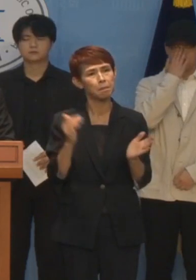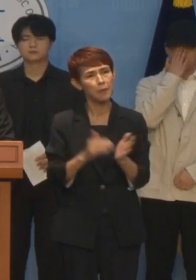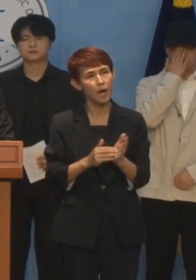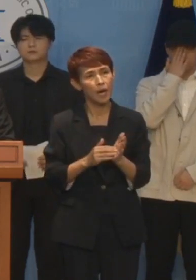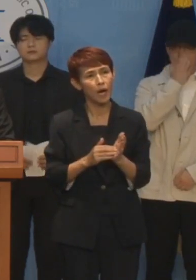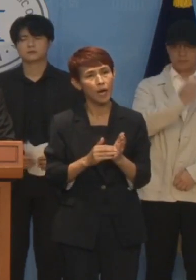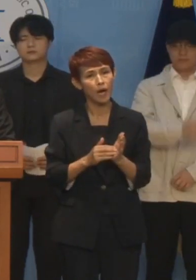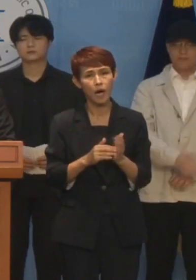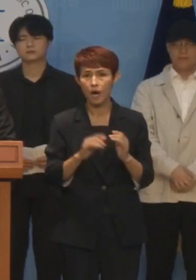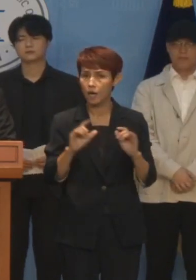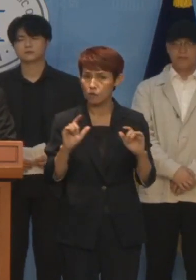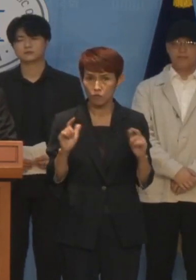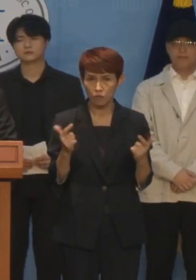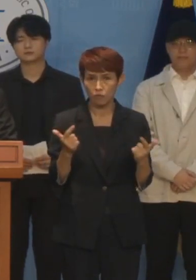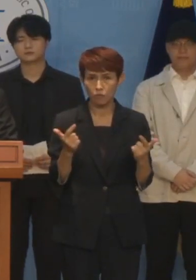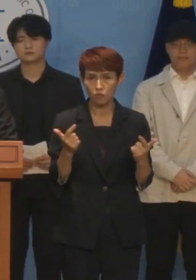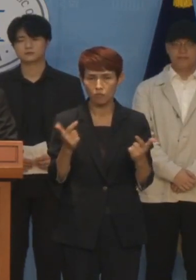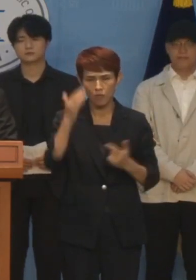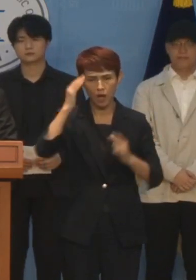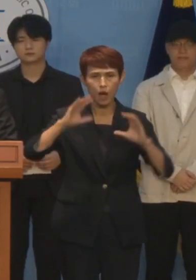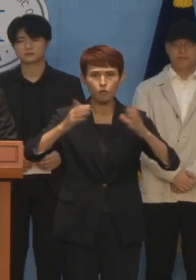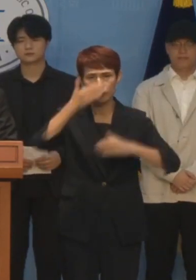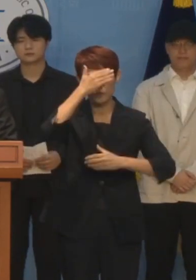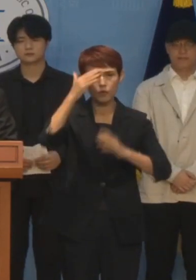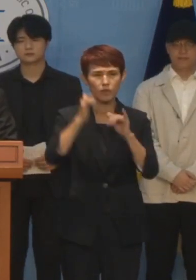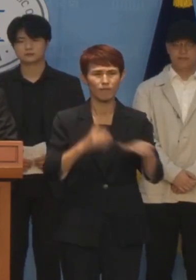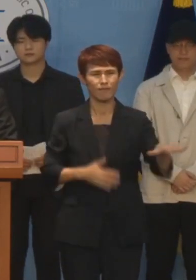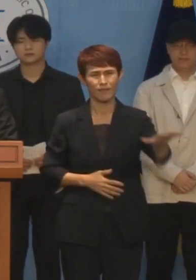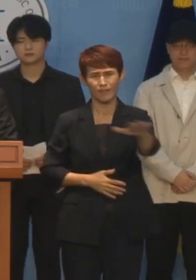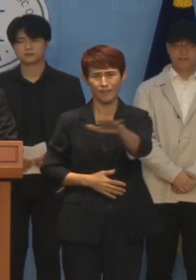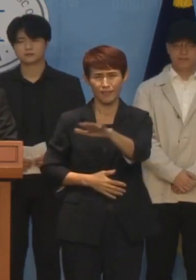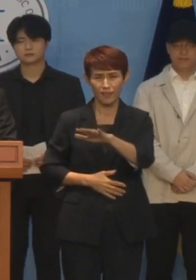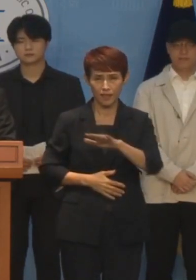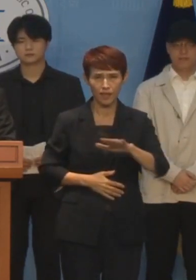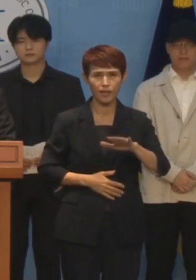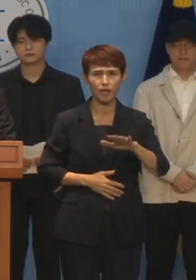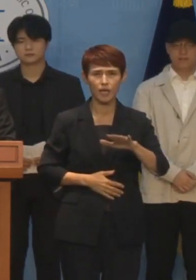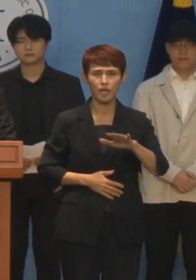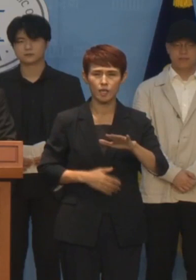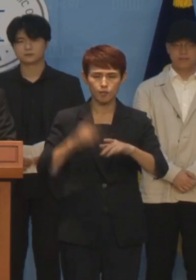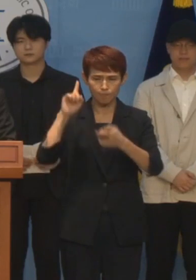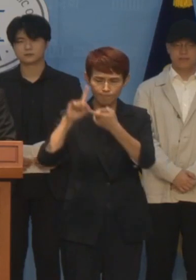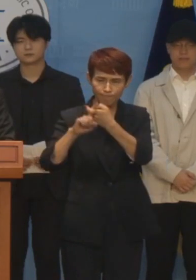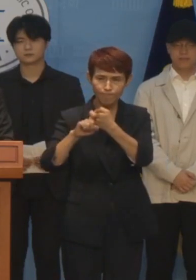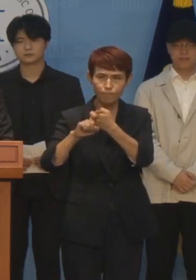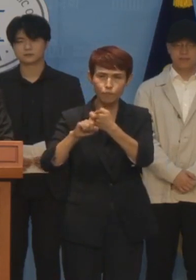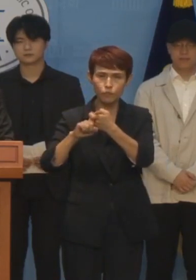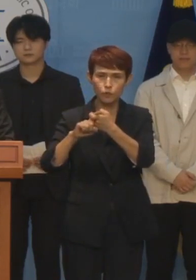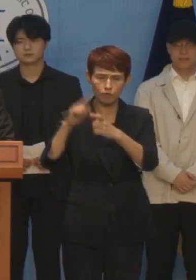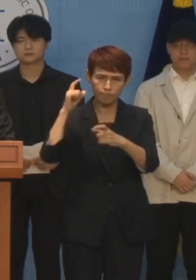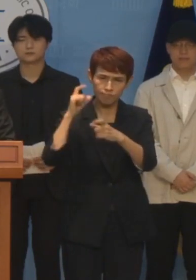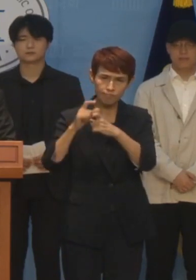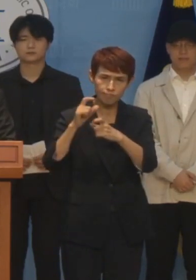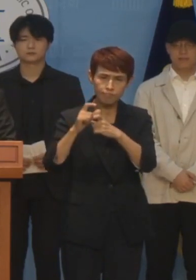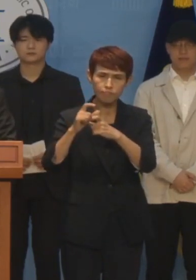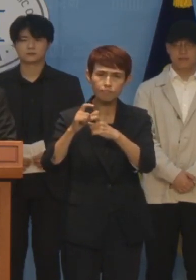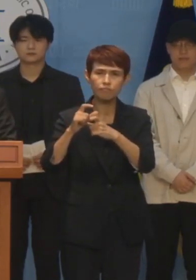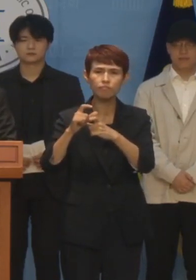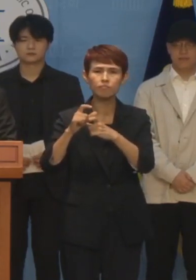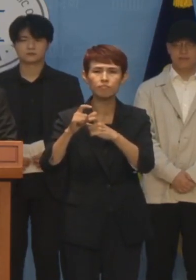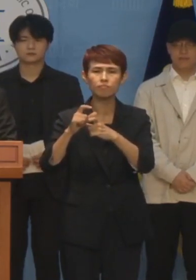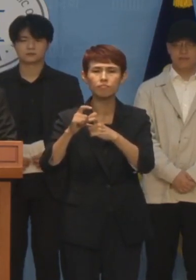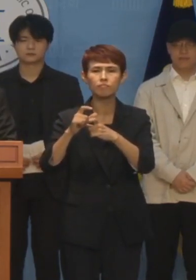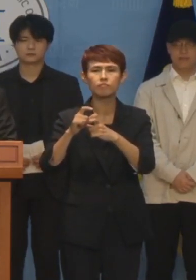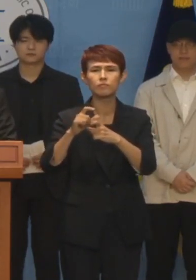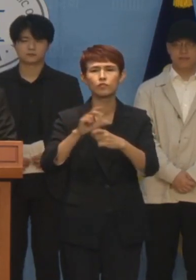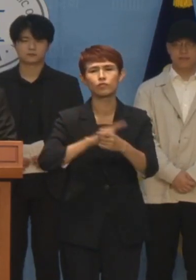이야기에 그치지 않고 대한민국 청년 모두가 진심으로 관심을 가지고 고민할 수 있는 주제로